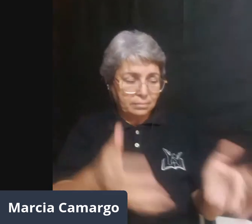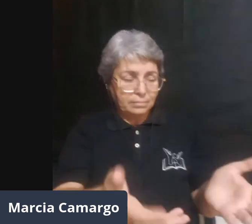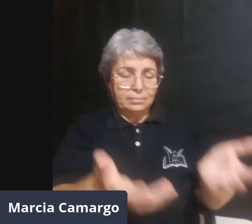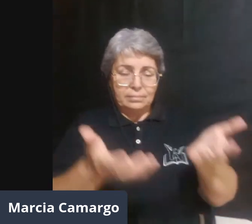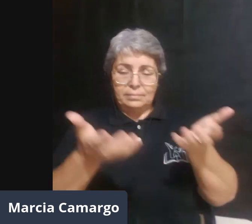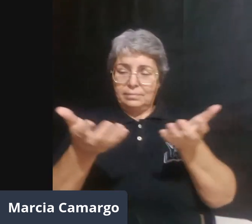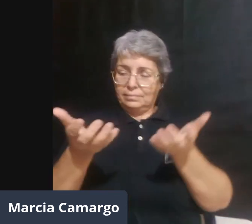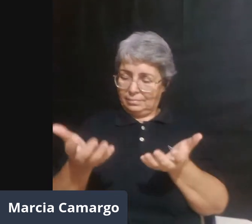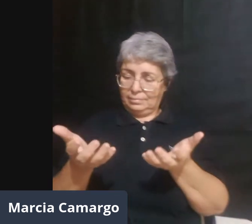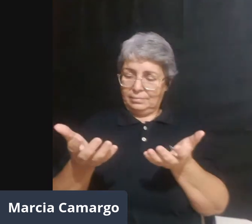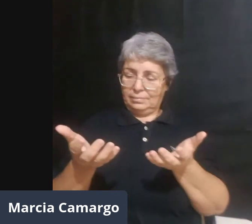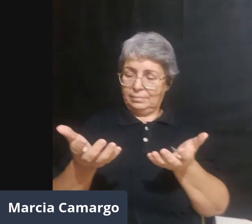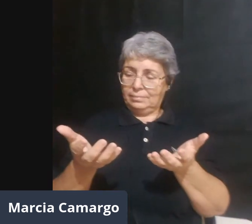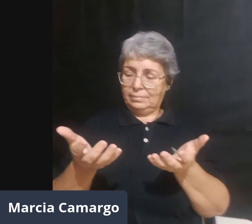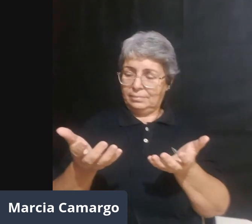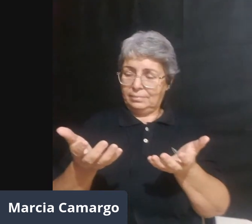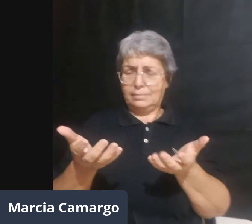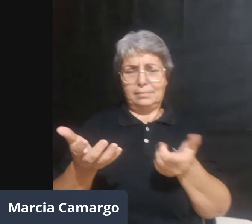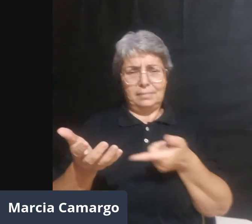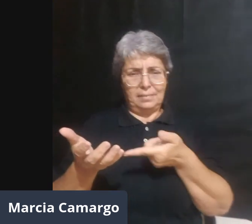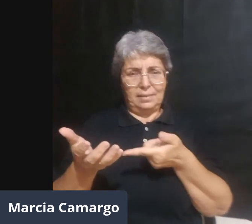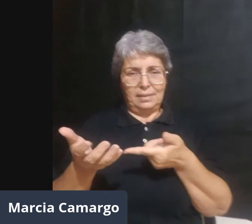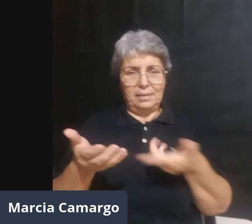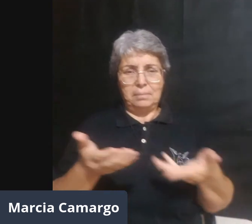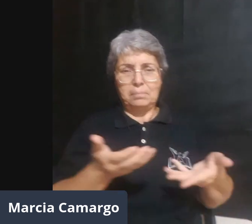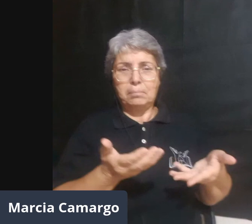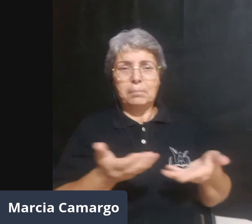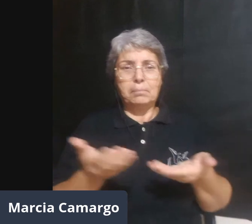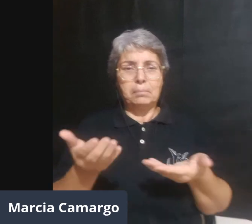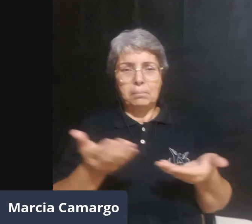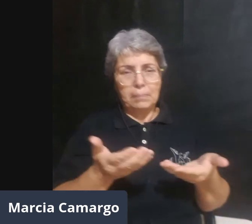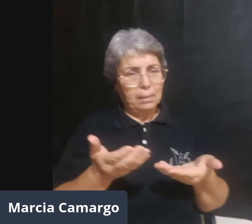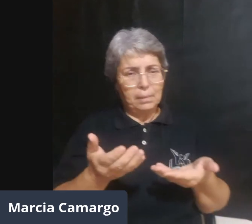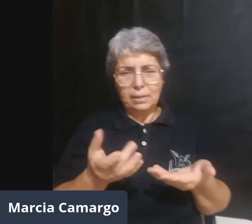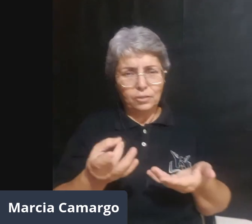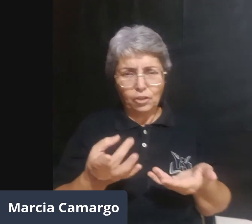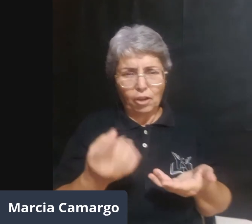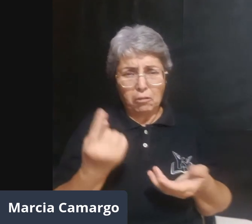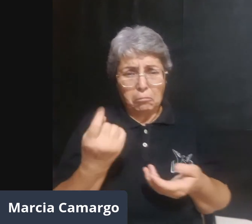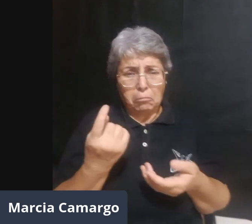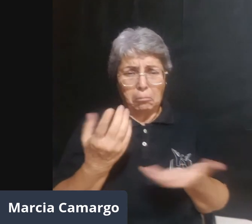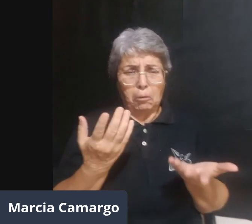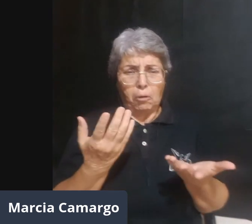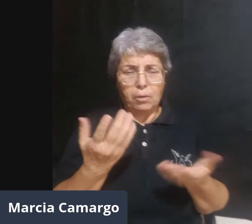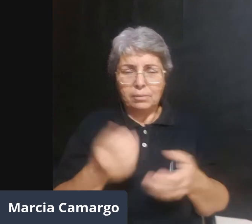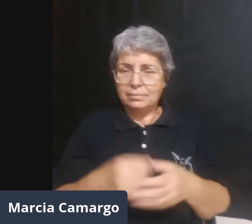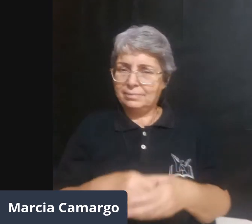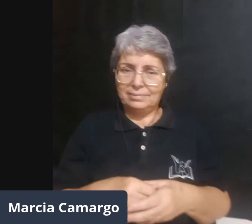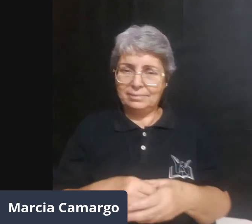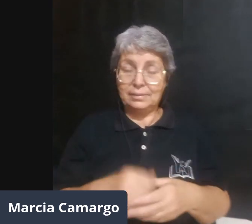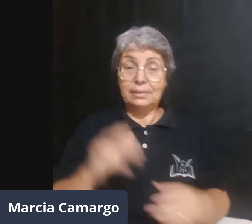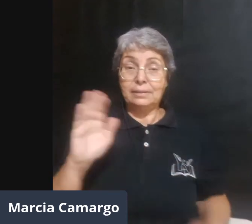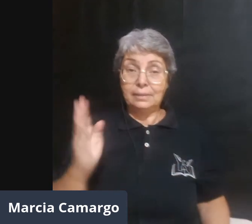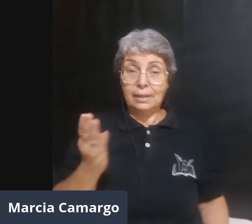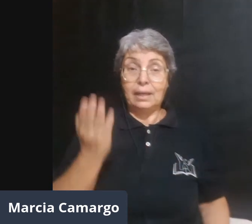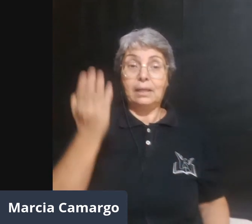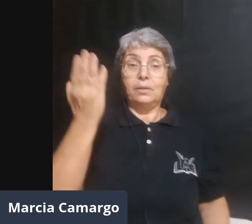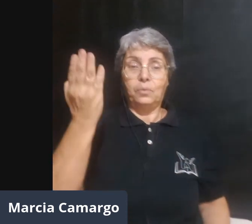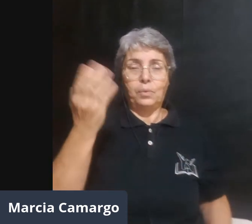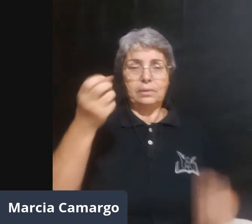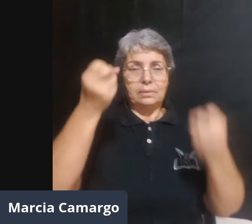somente mais um bebezinho, na apresentação de tantos filhos em Israel. Ellen White fala a respeito desse